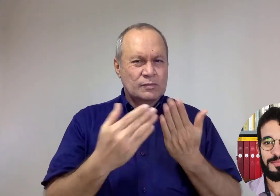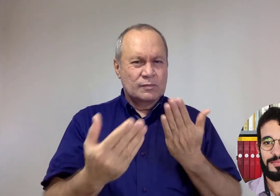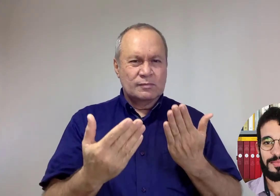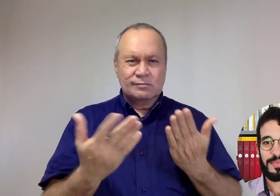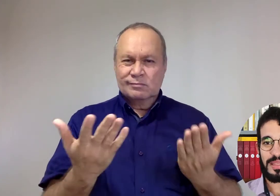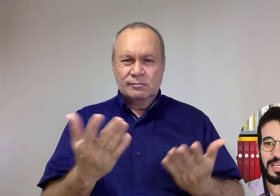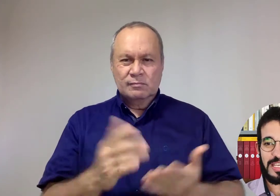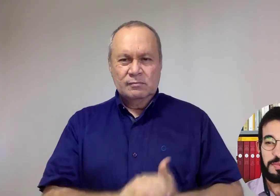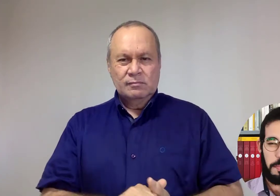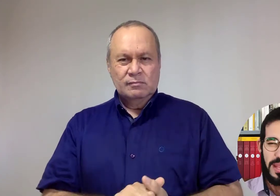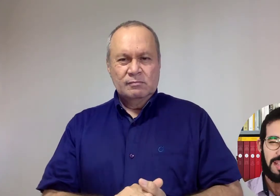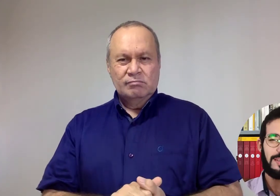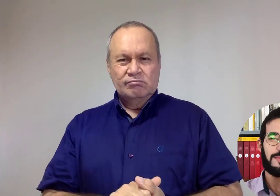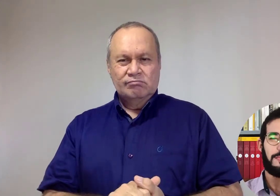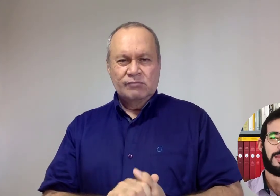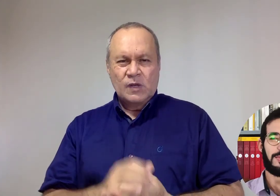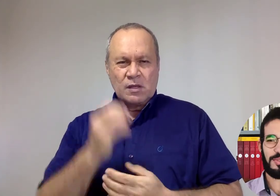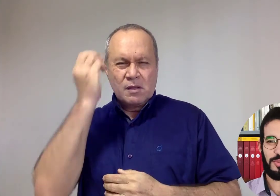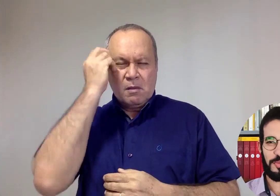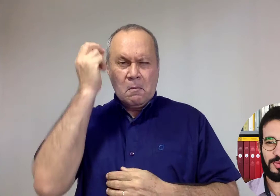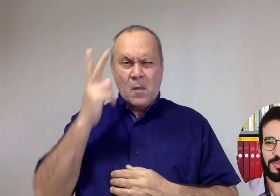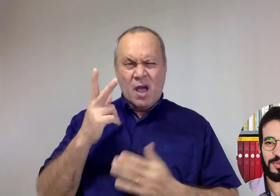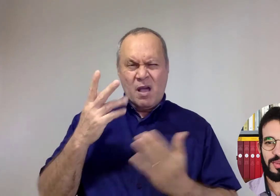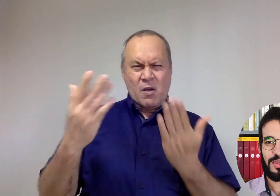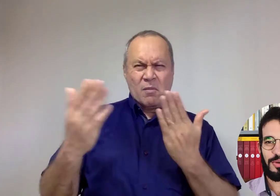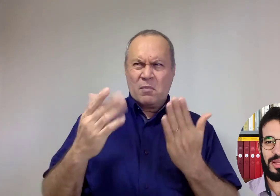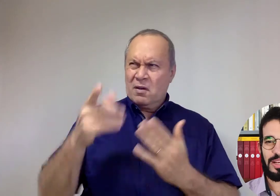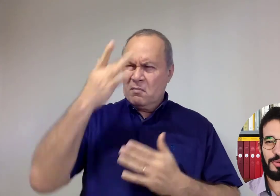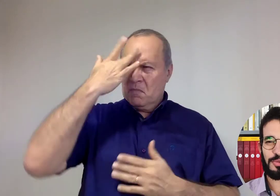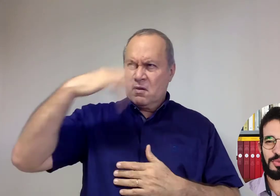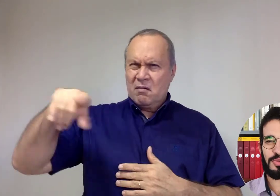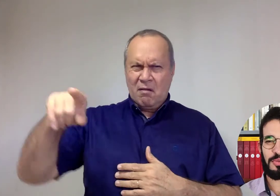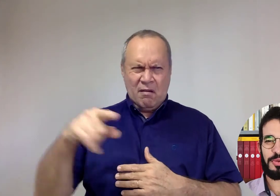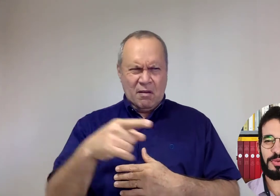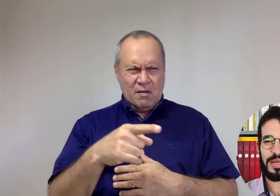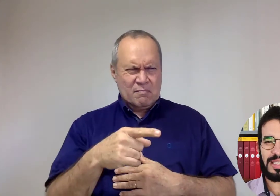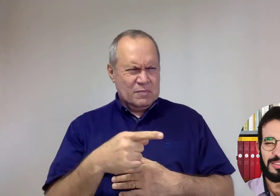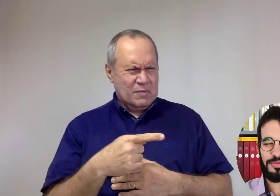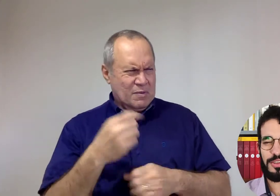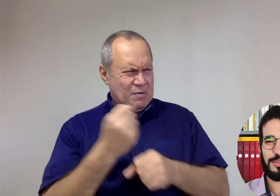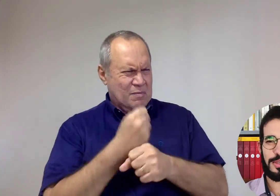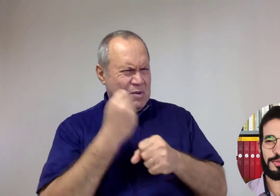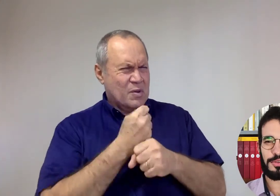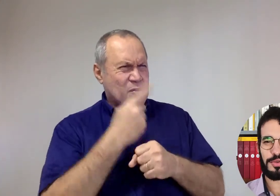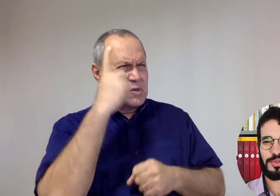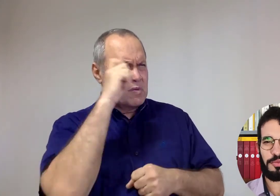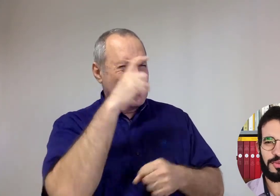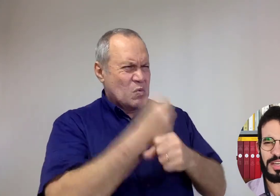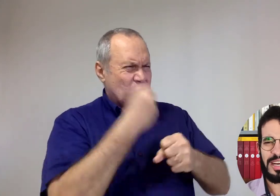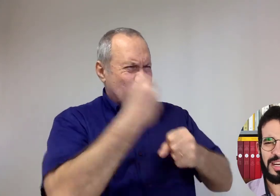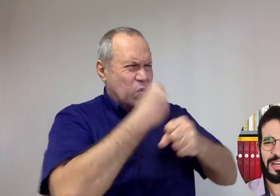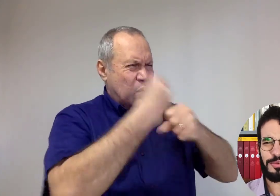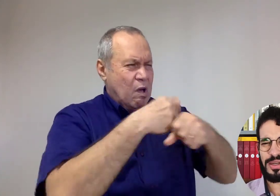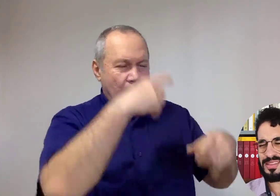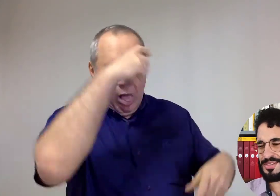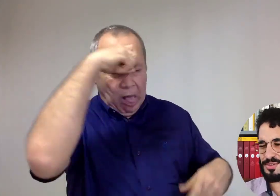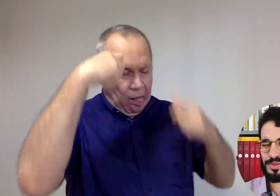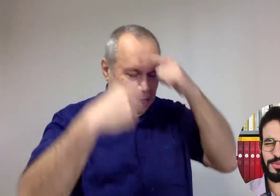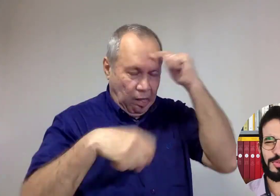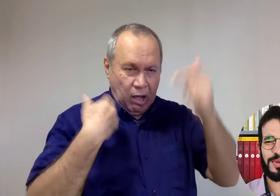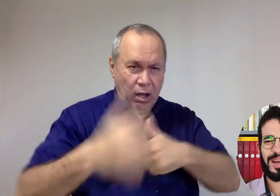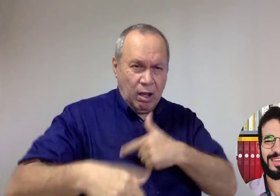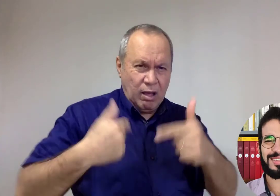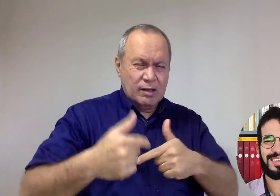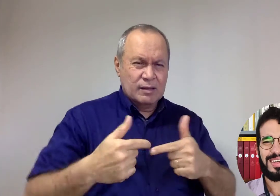mais esperta aos padrões do mundo. Ora, ele construiu sobre um lugar difícil, ele construiu sobre um lugar árduo. Há